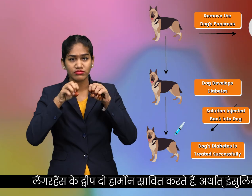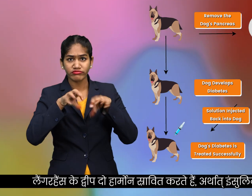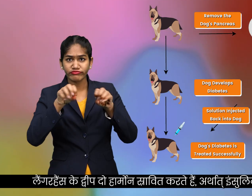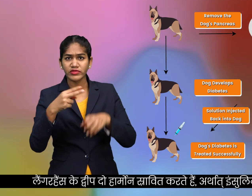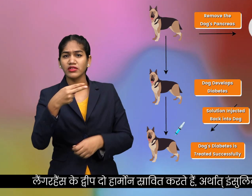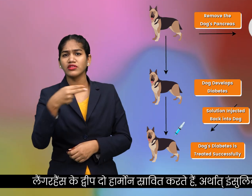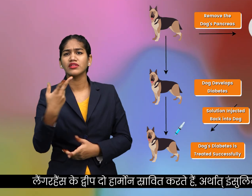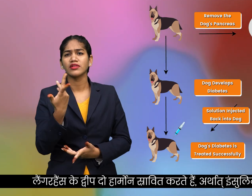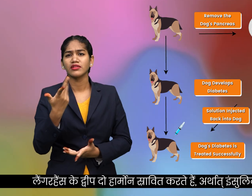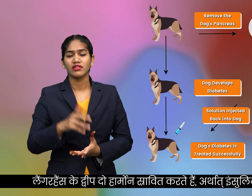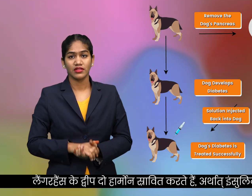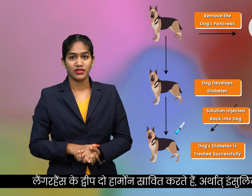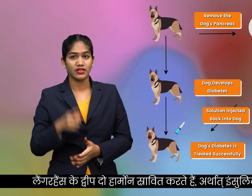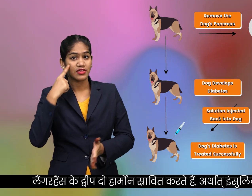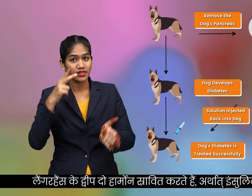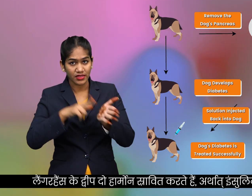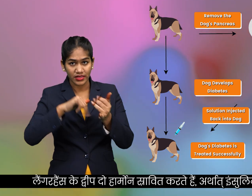अर्थात इंसुलिन और